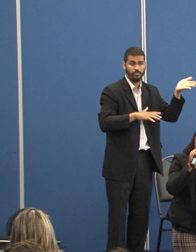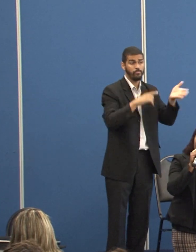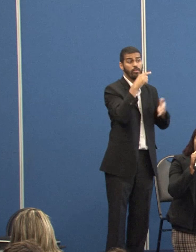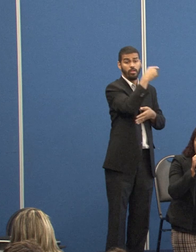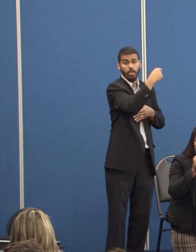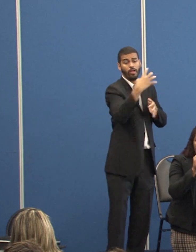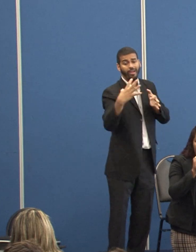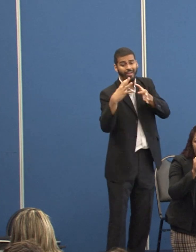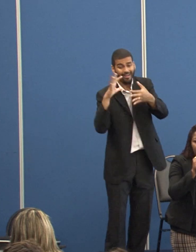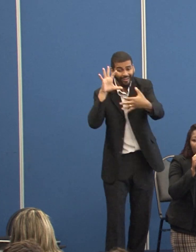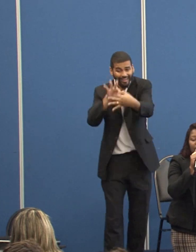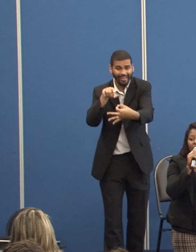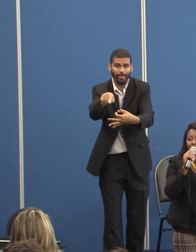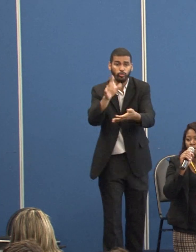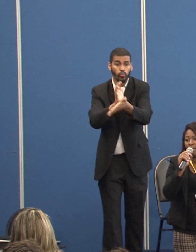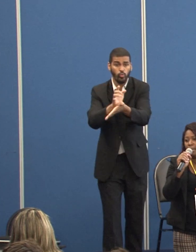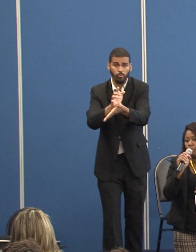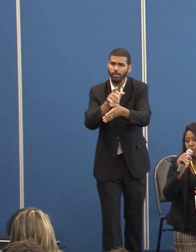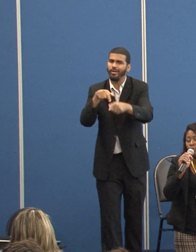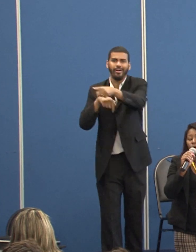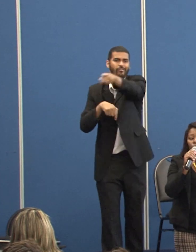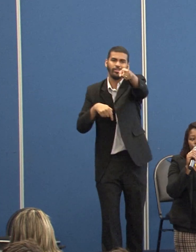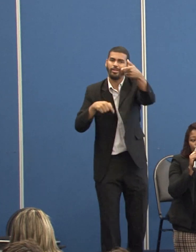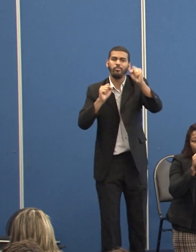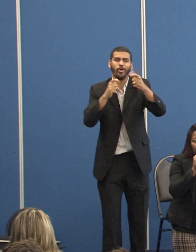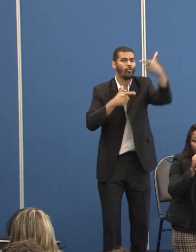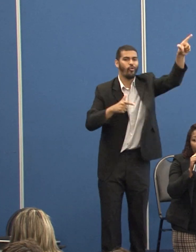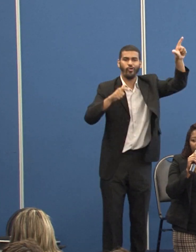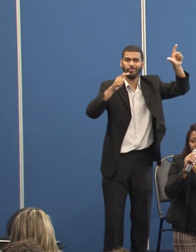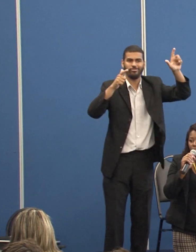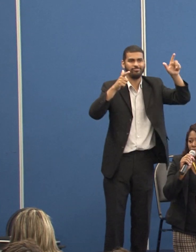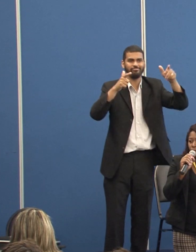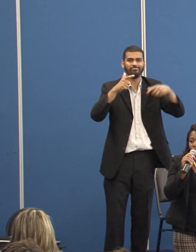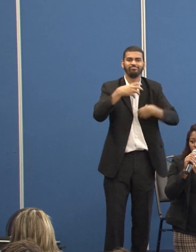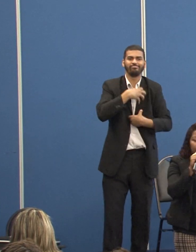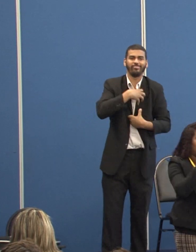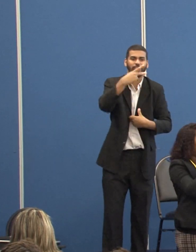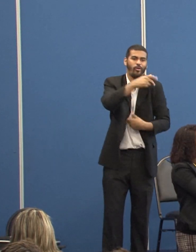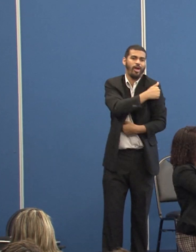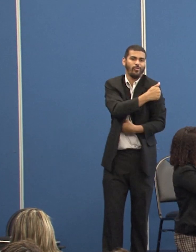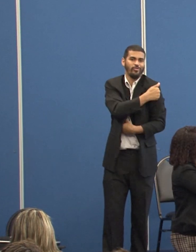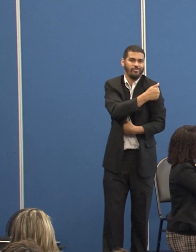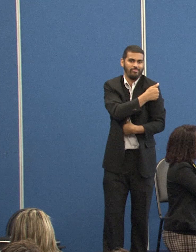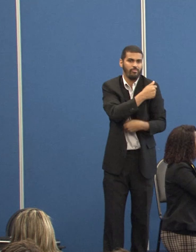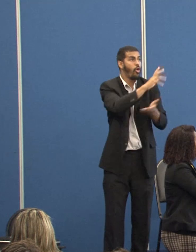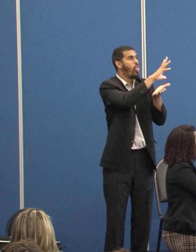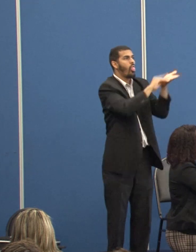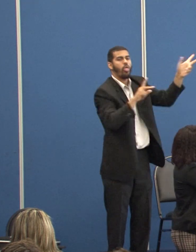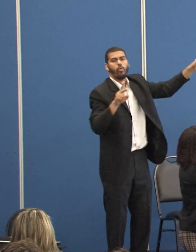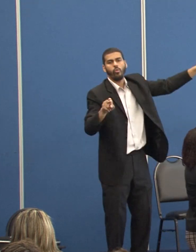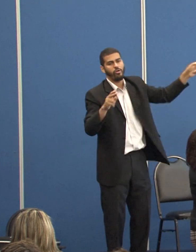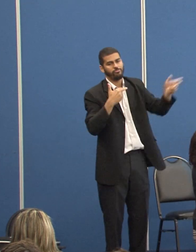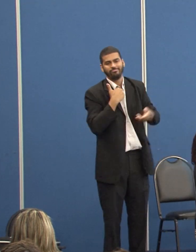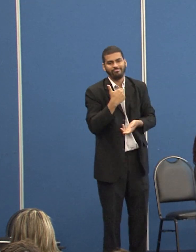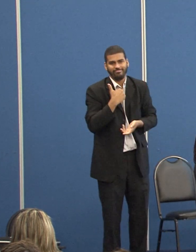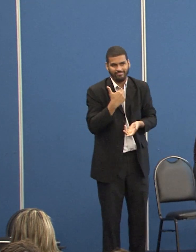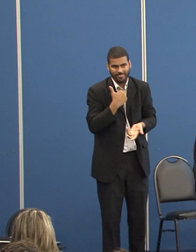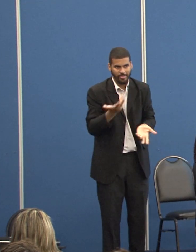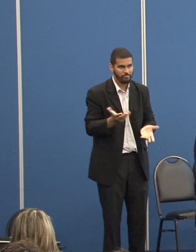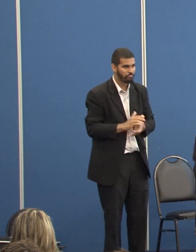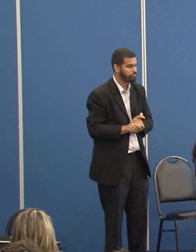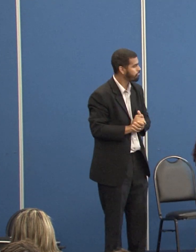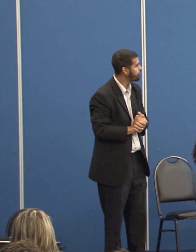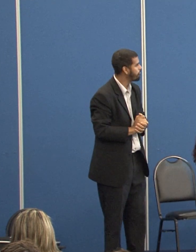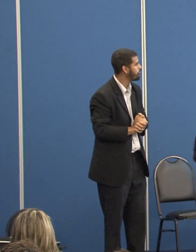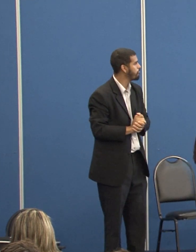alcançar neste momento, mas aí vai depender muito do momento que estão os seus educandos. Na